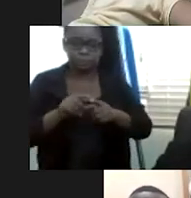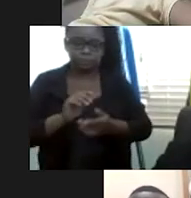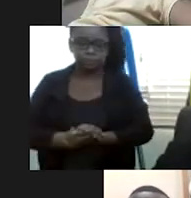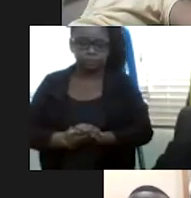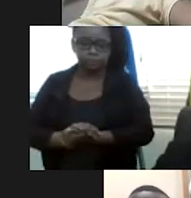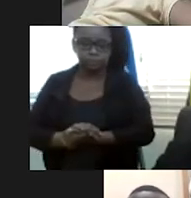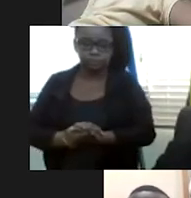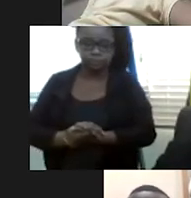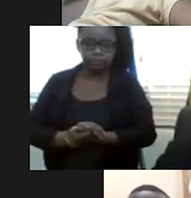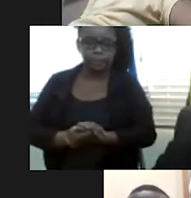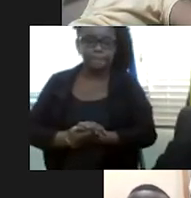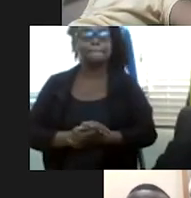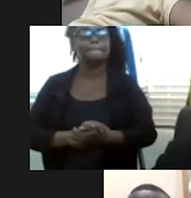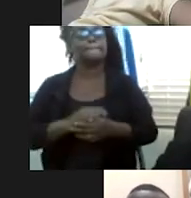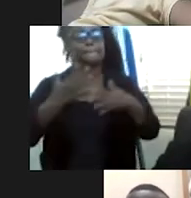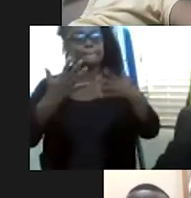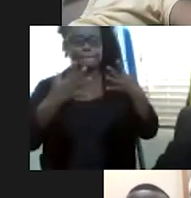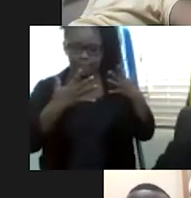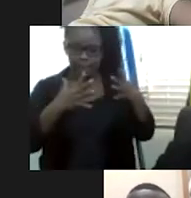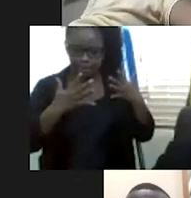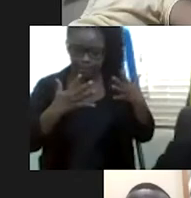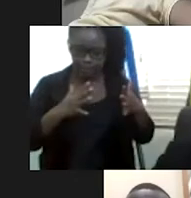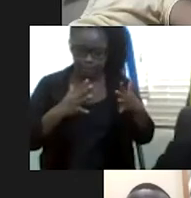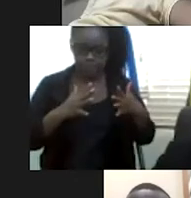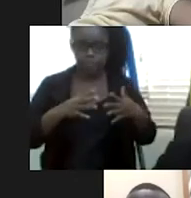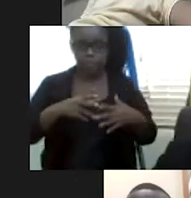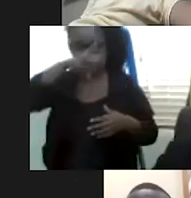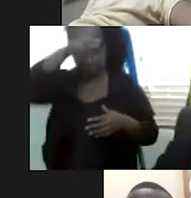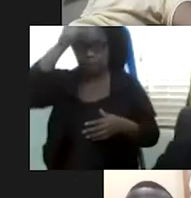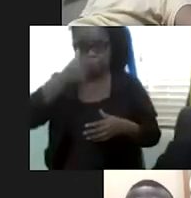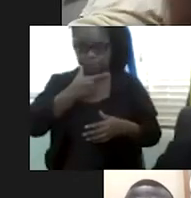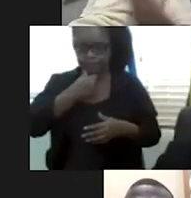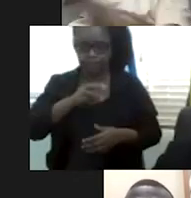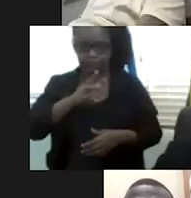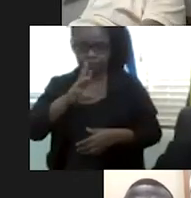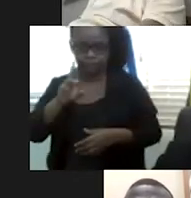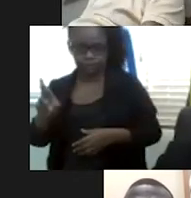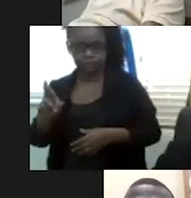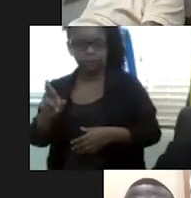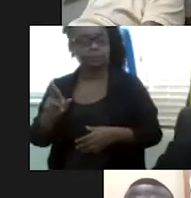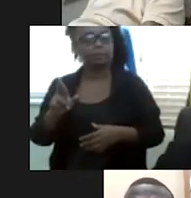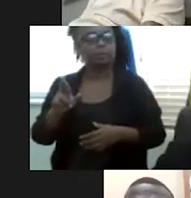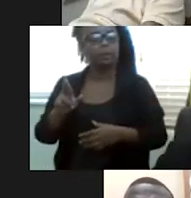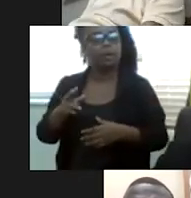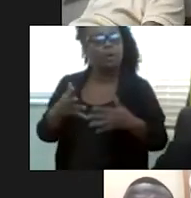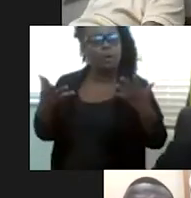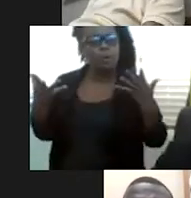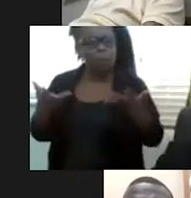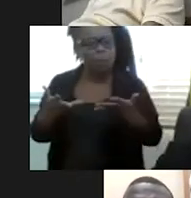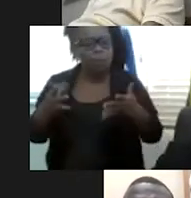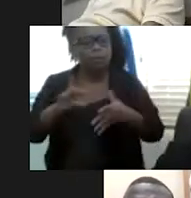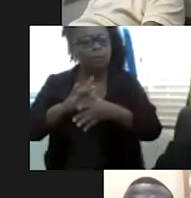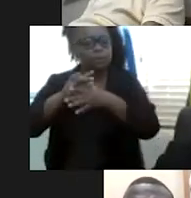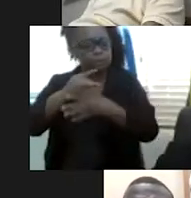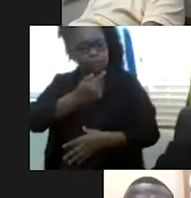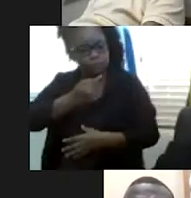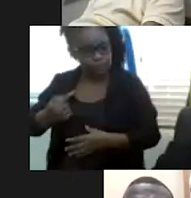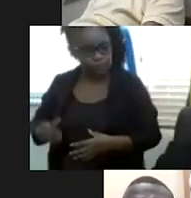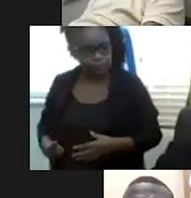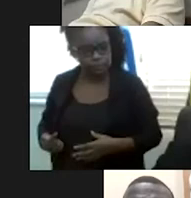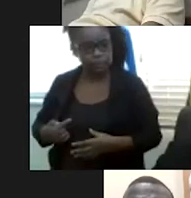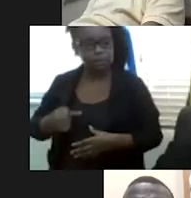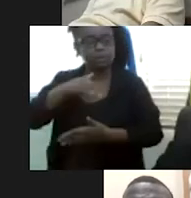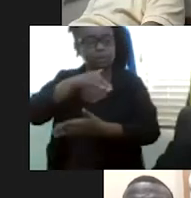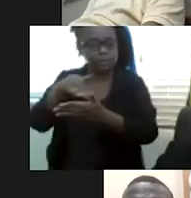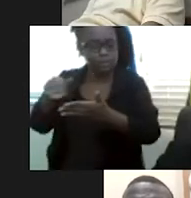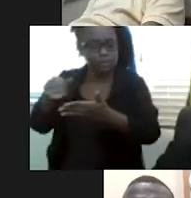vez parabenizar o Washington Reis, que hoje com o nosso líder de governo, secretário